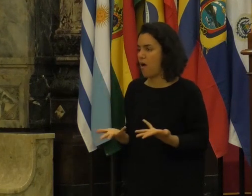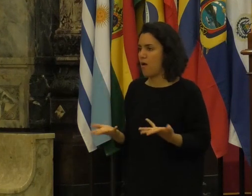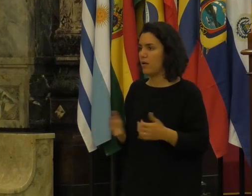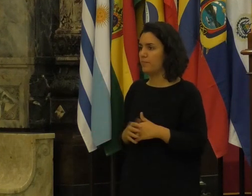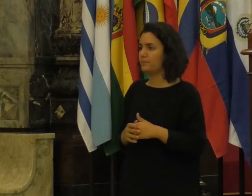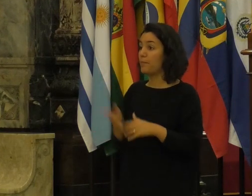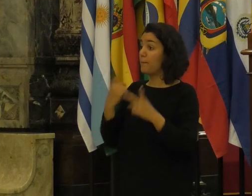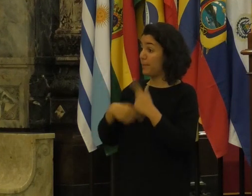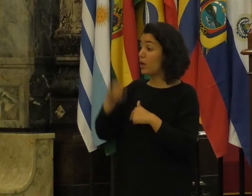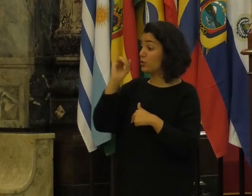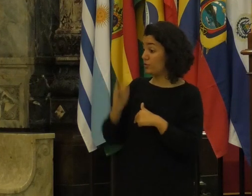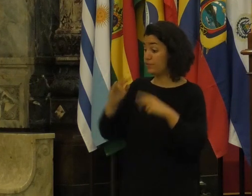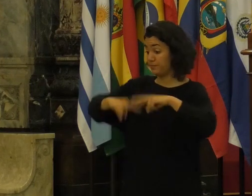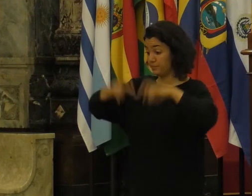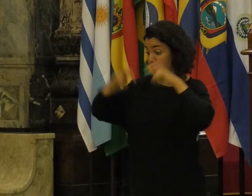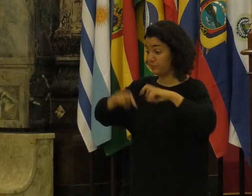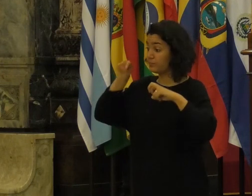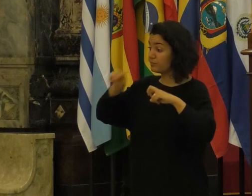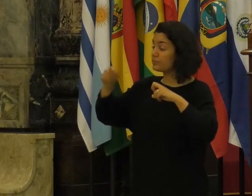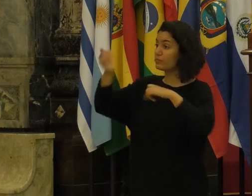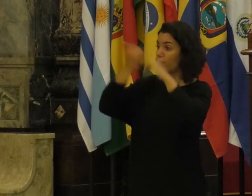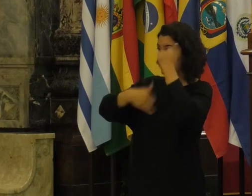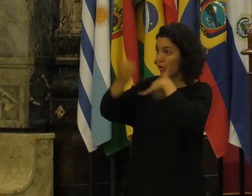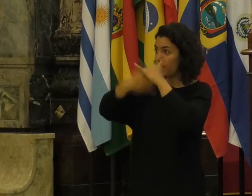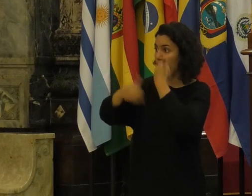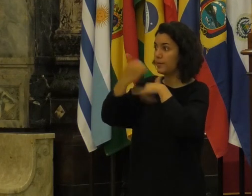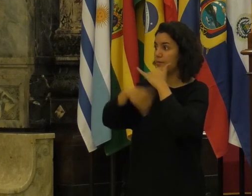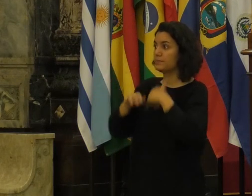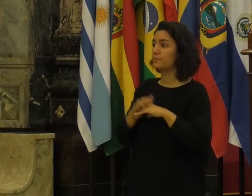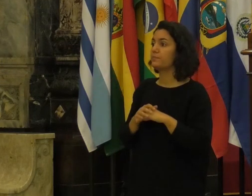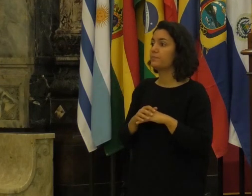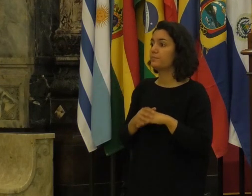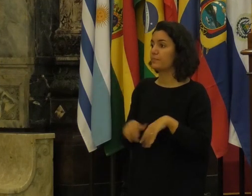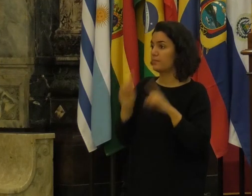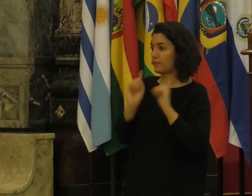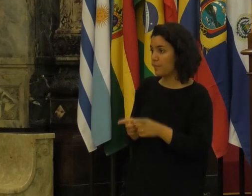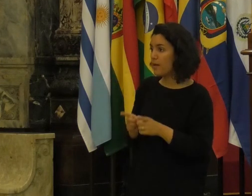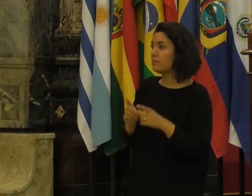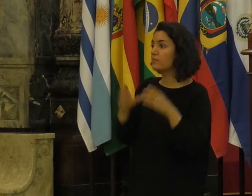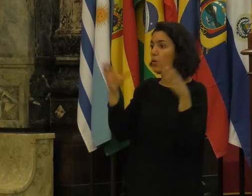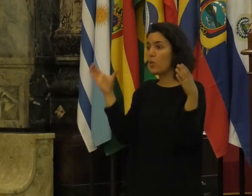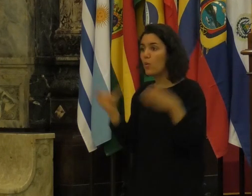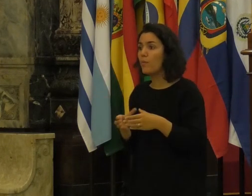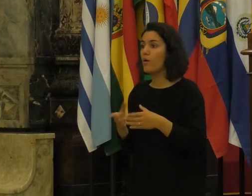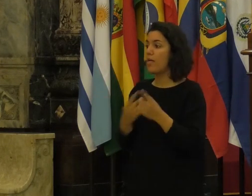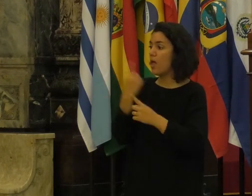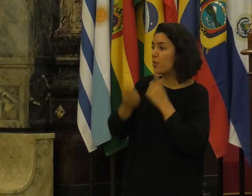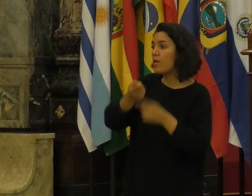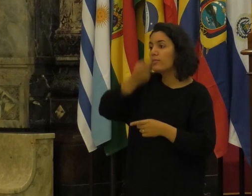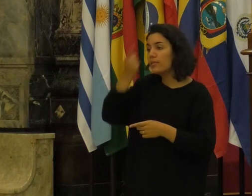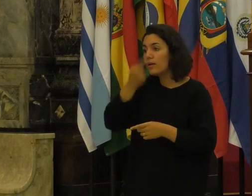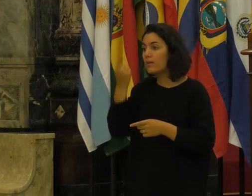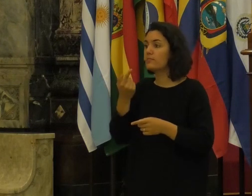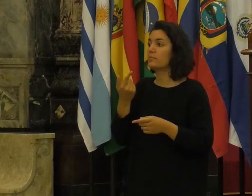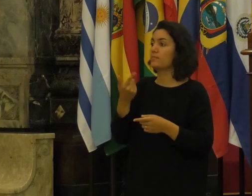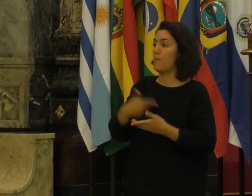Sin embargo, indagar en ese informe y la agrupación de algunos de sus datos en función del interés de esta